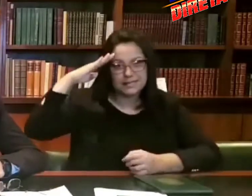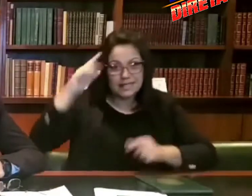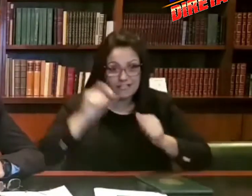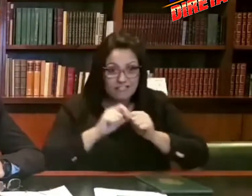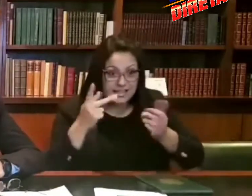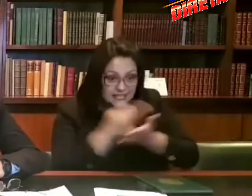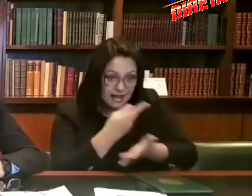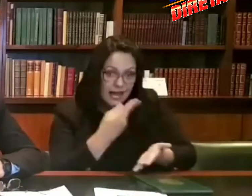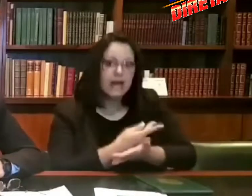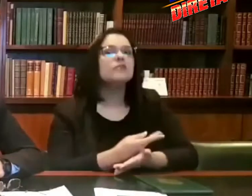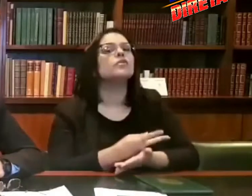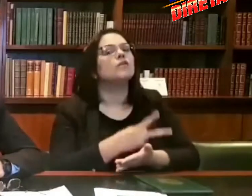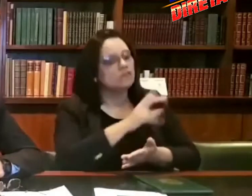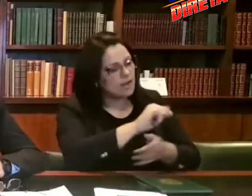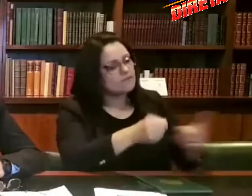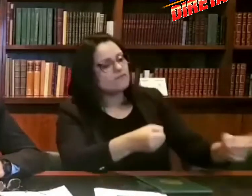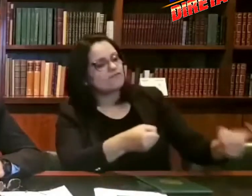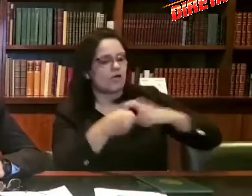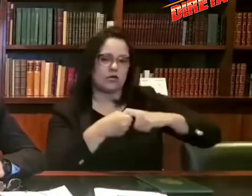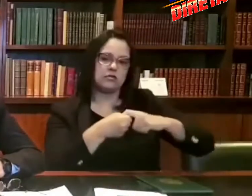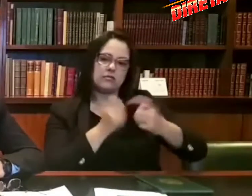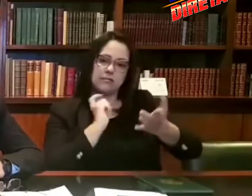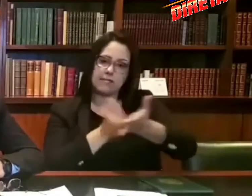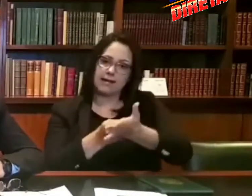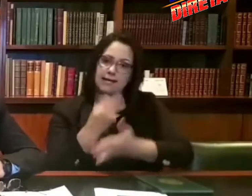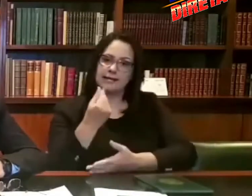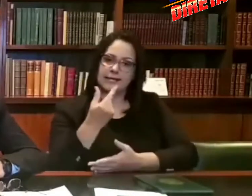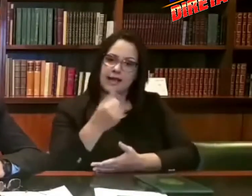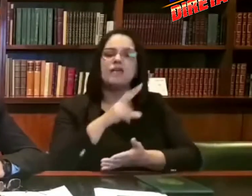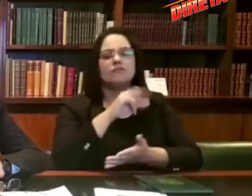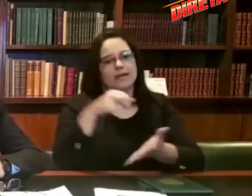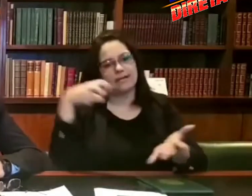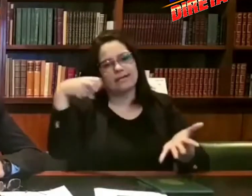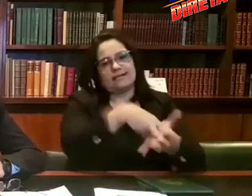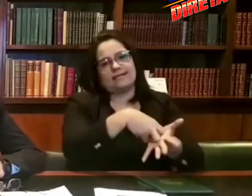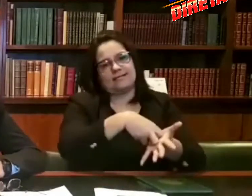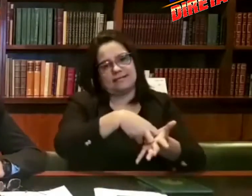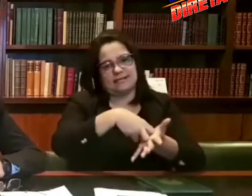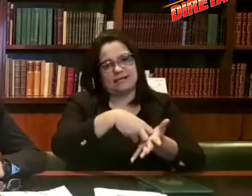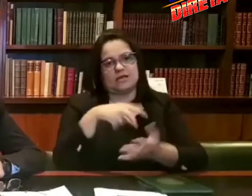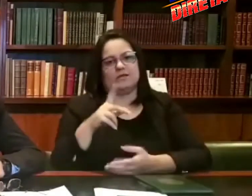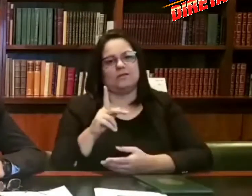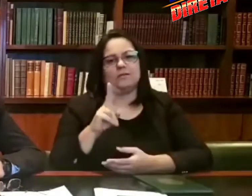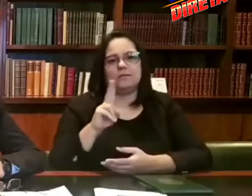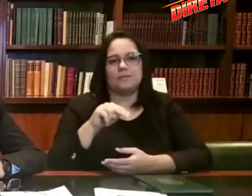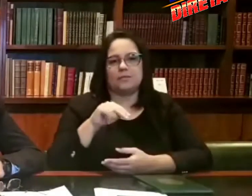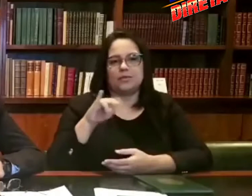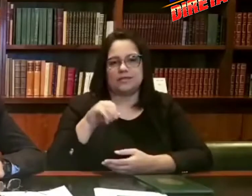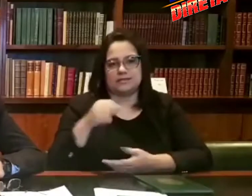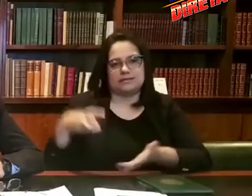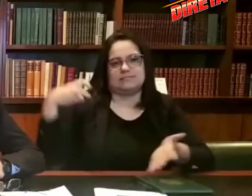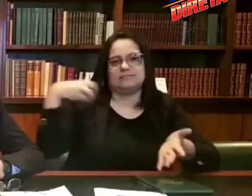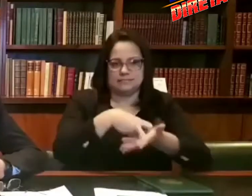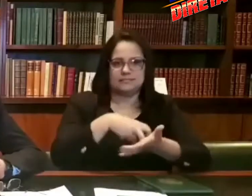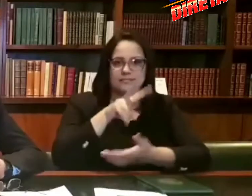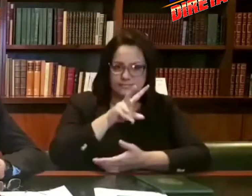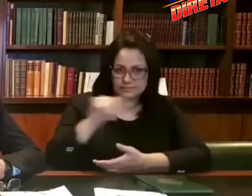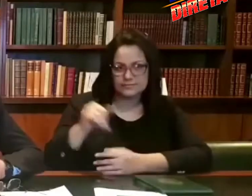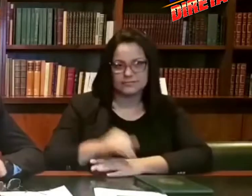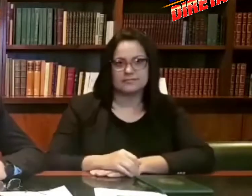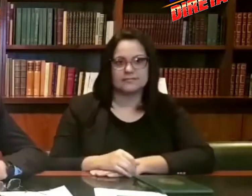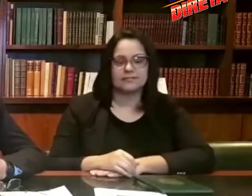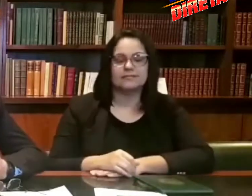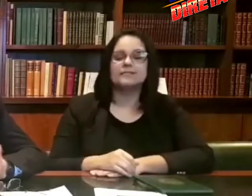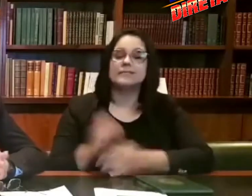pega. Então vão devolver essa grana e vão sofrer, com toda certeza, uma punição disciplinar. Então